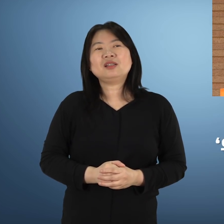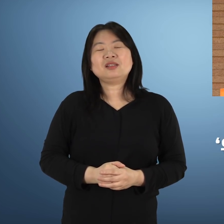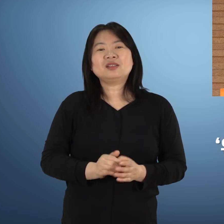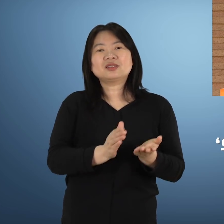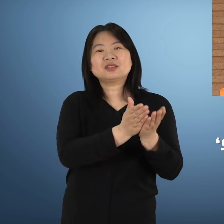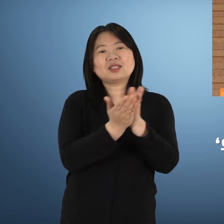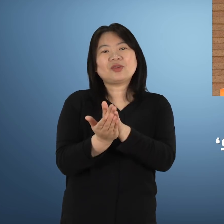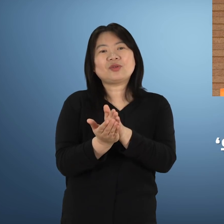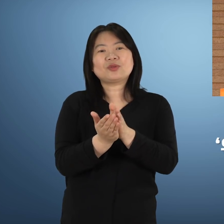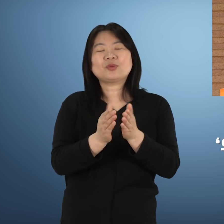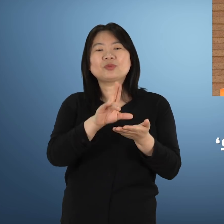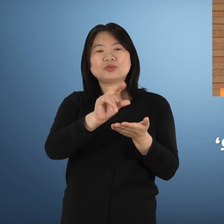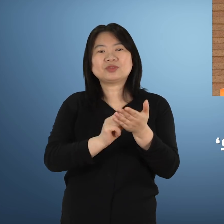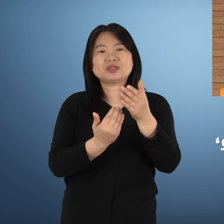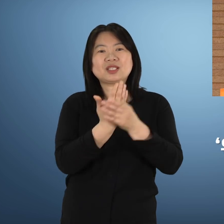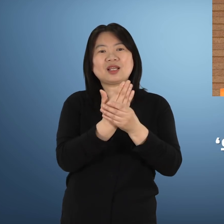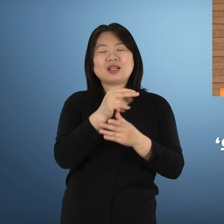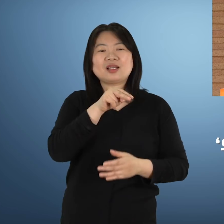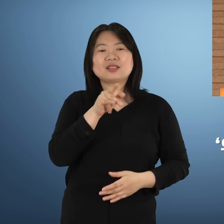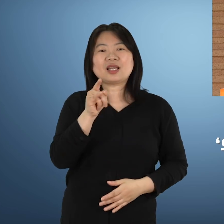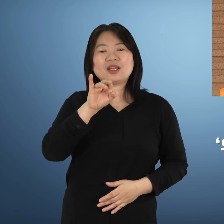세월호 사태가 터졌을 때